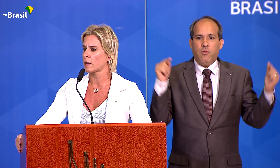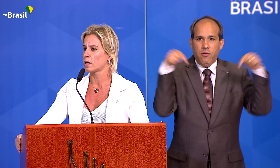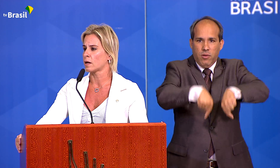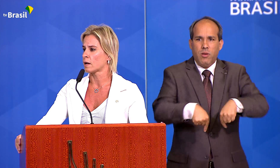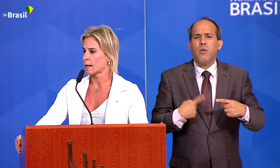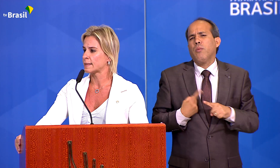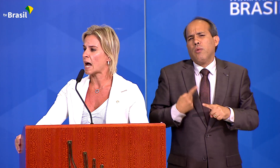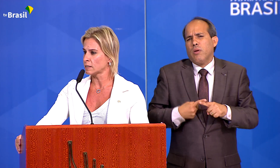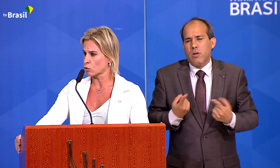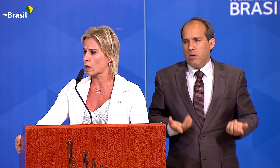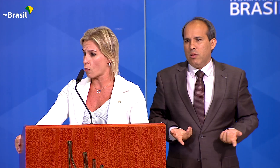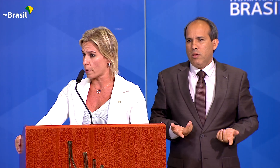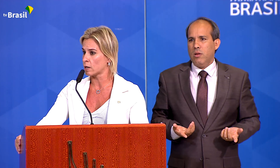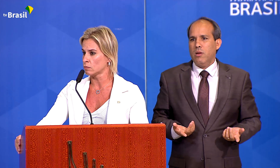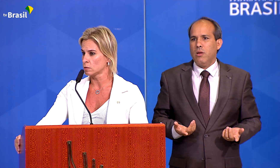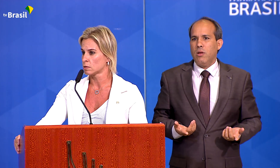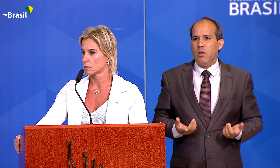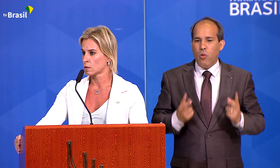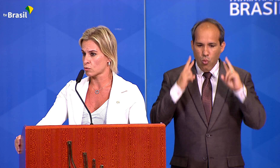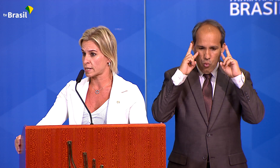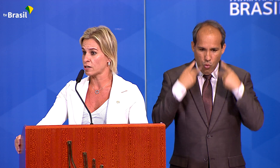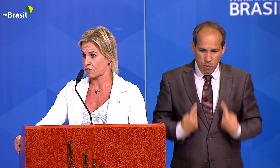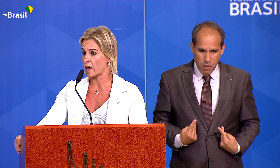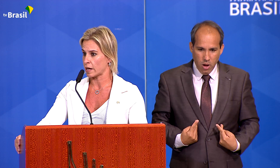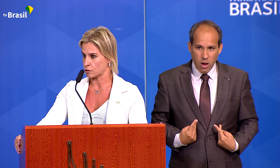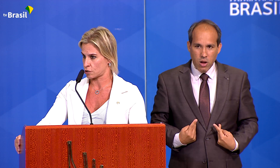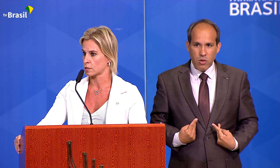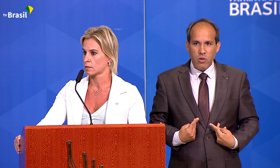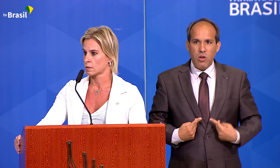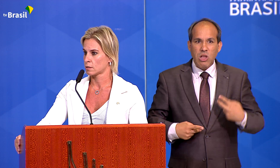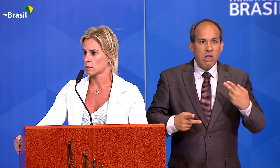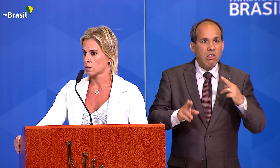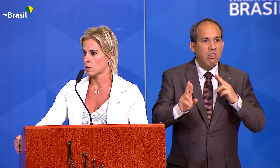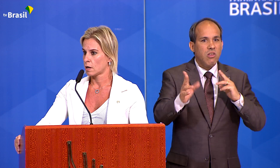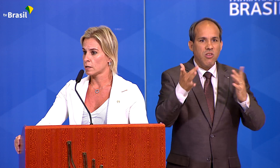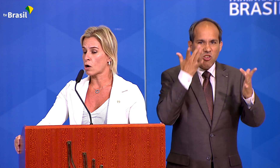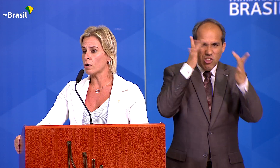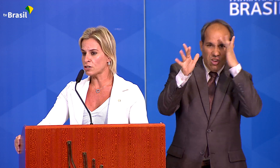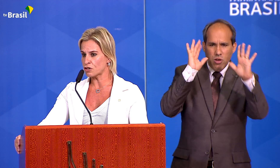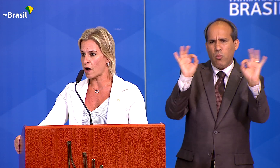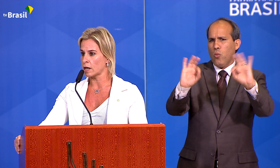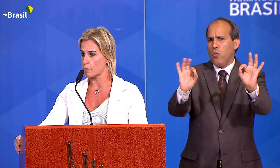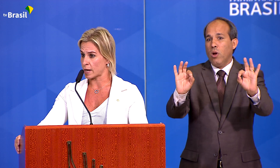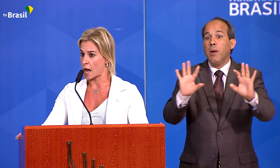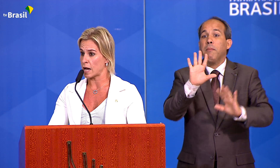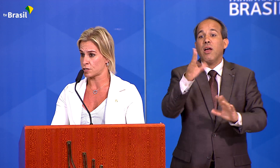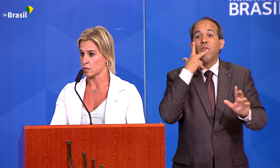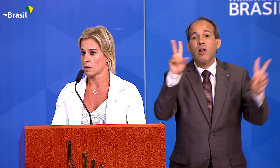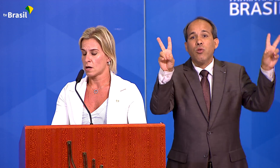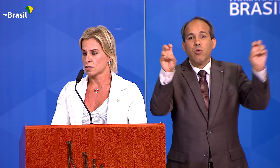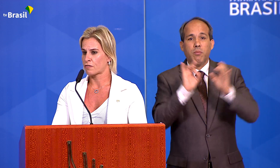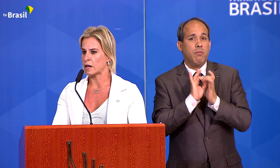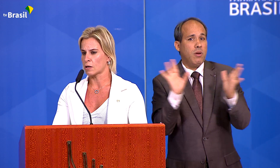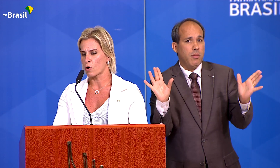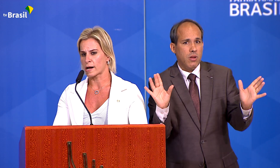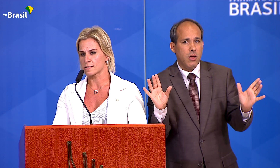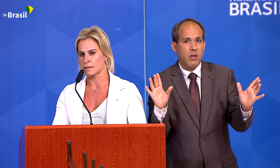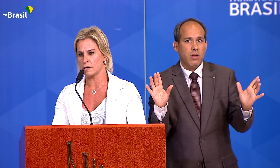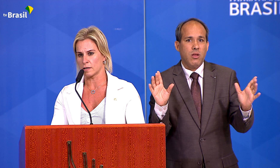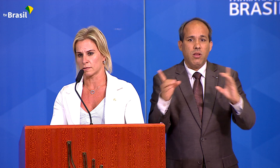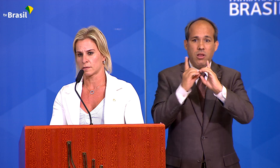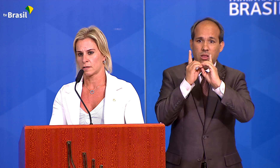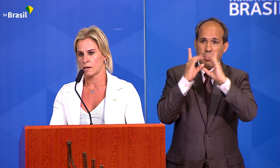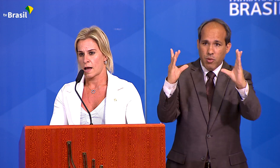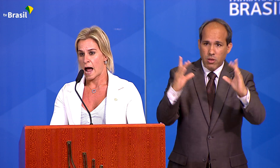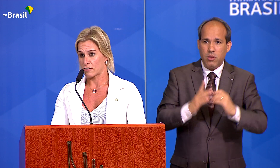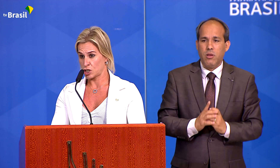aqui hoje porque nada do que é humano nos bem diferente então quando a gente fala em liberdade fala em